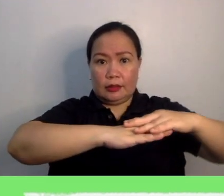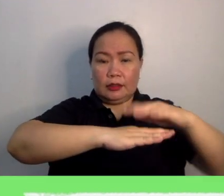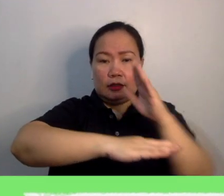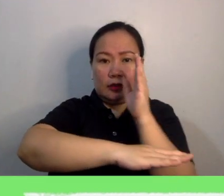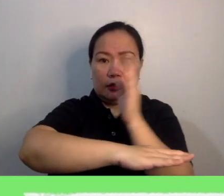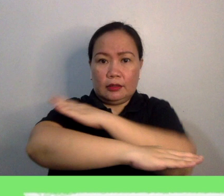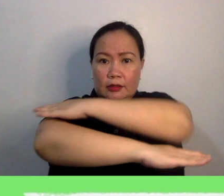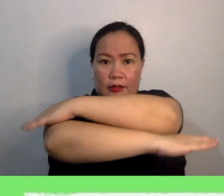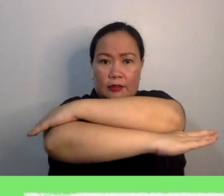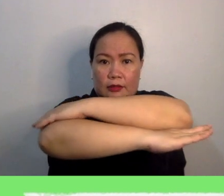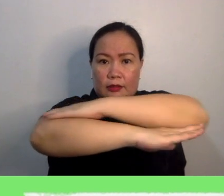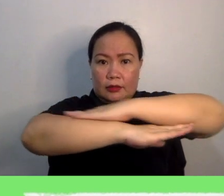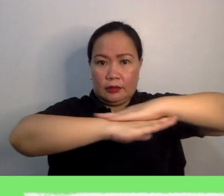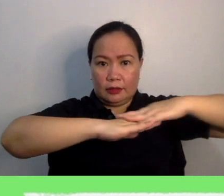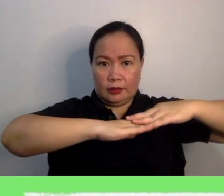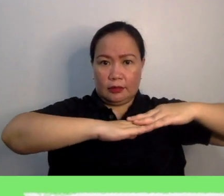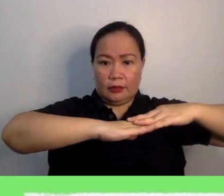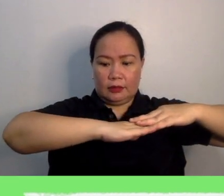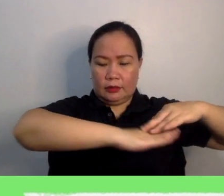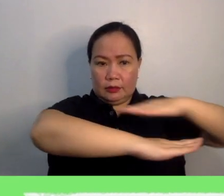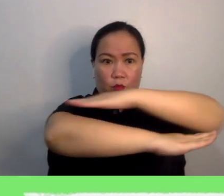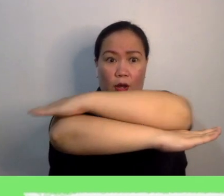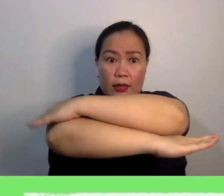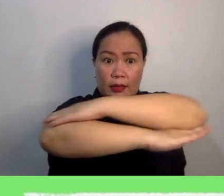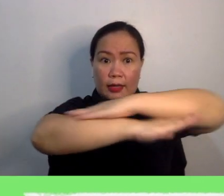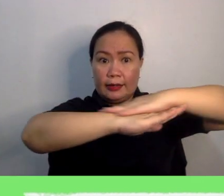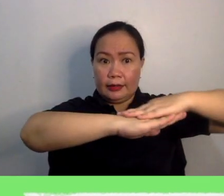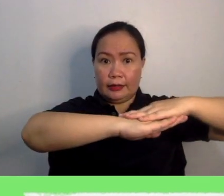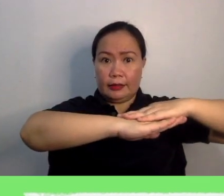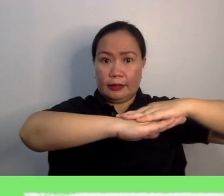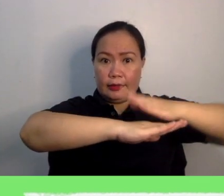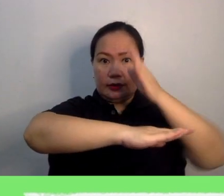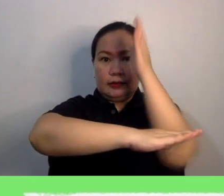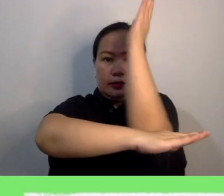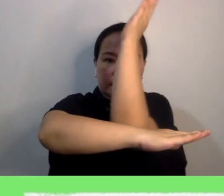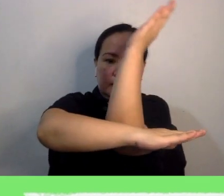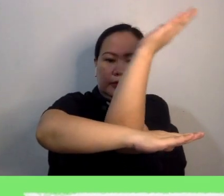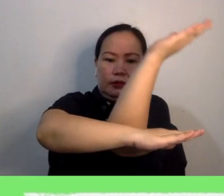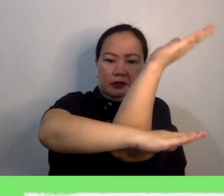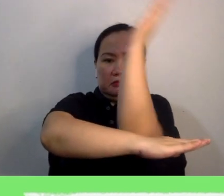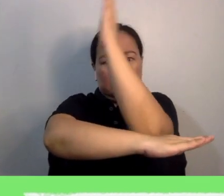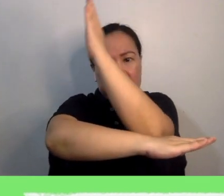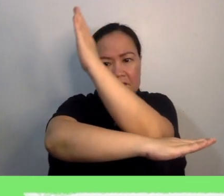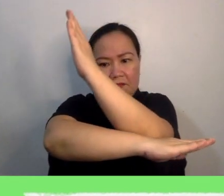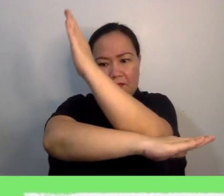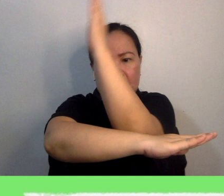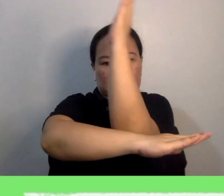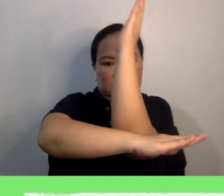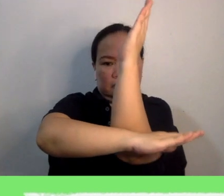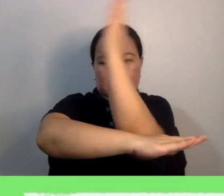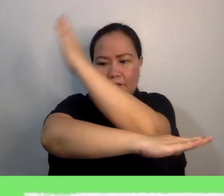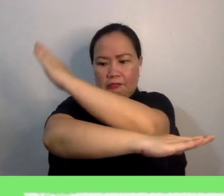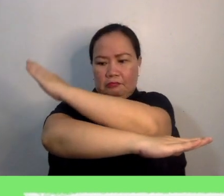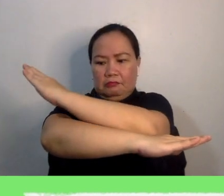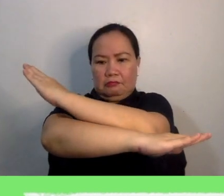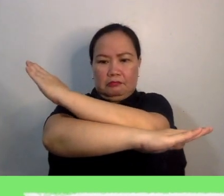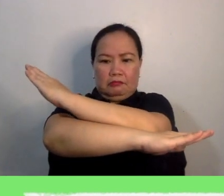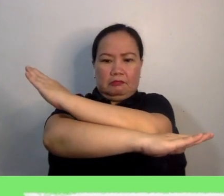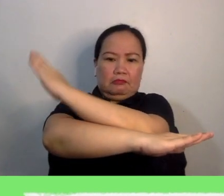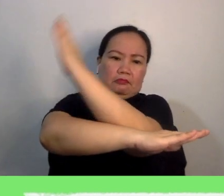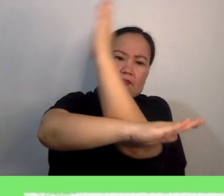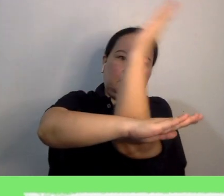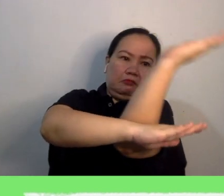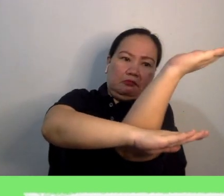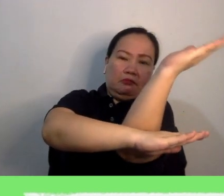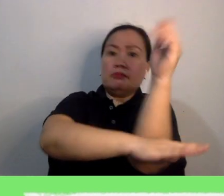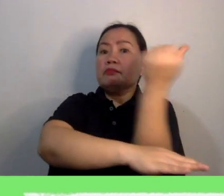line dyan, at yung dalawang angles mo naglalay, nandoon sa isang line, so kagaya nito,